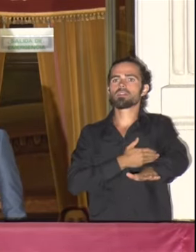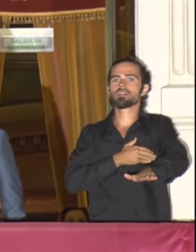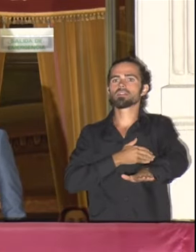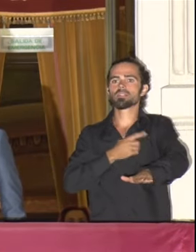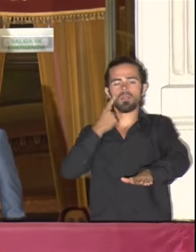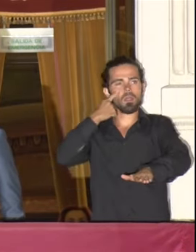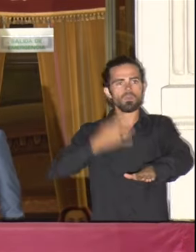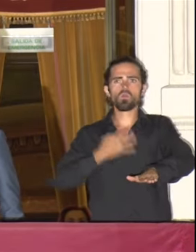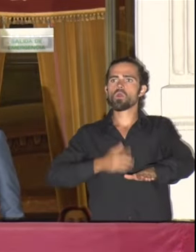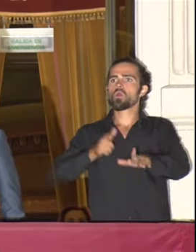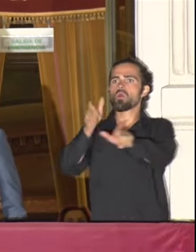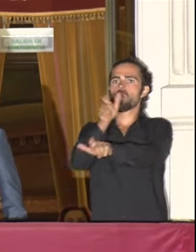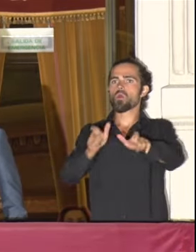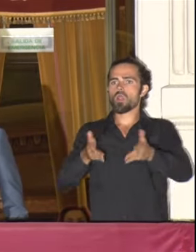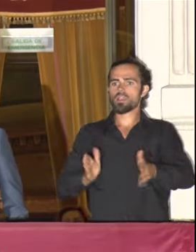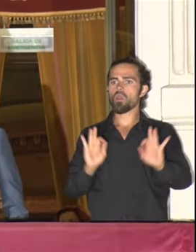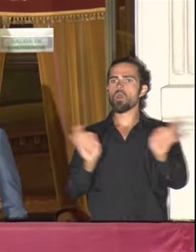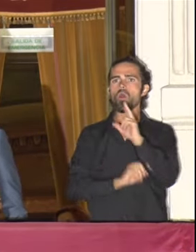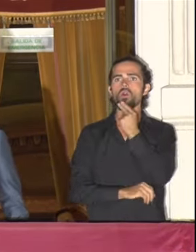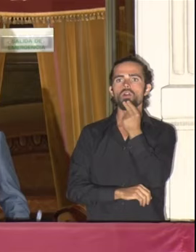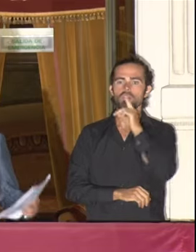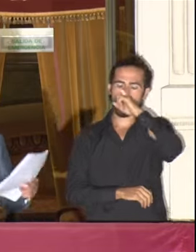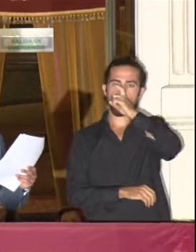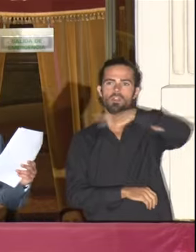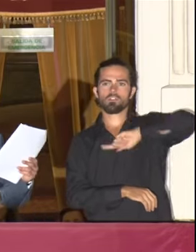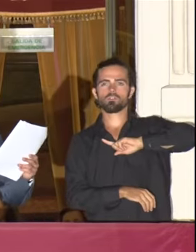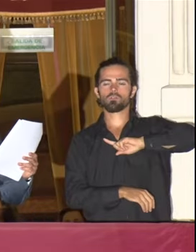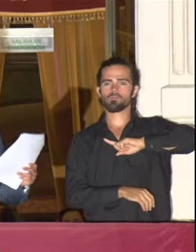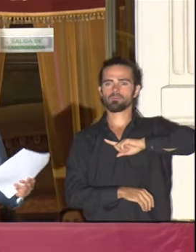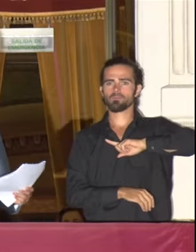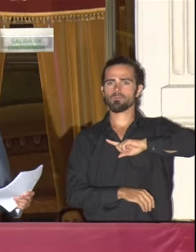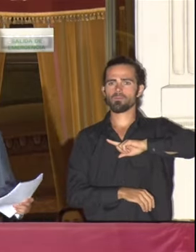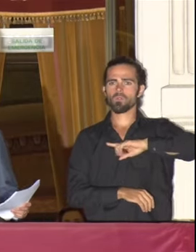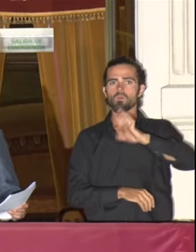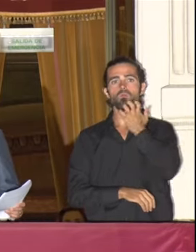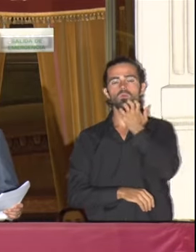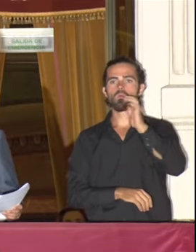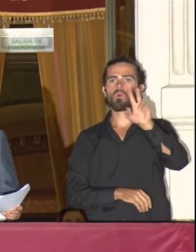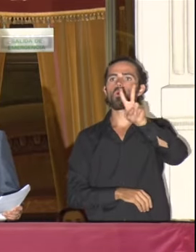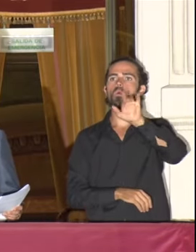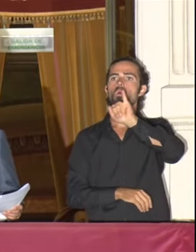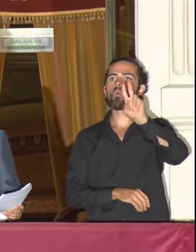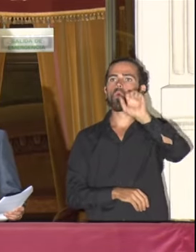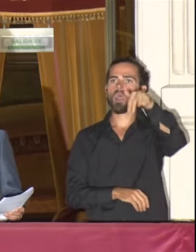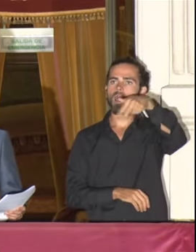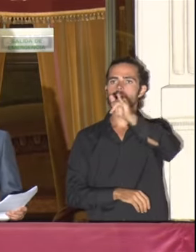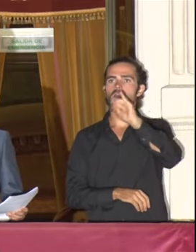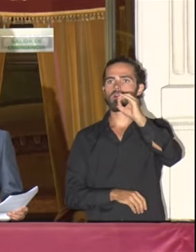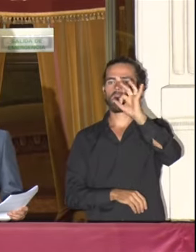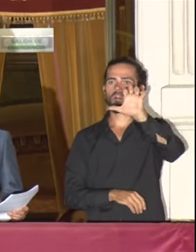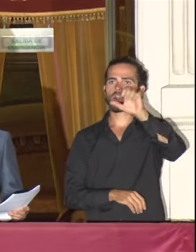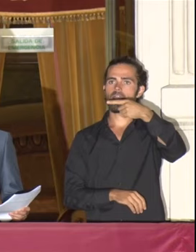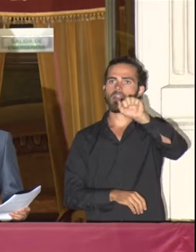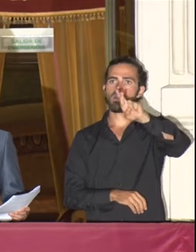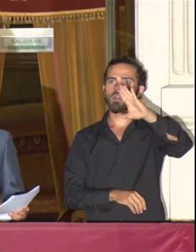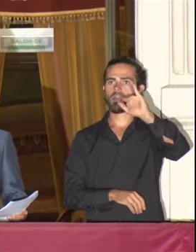que se acuerde de nosotros, un hijo o un nieto. Como le pasaba a Juan José García Carbonell, cuando le compraba una